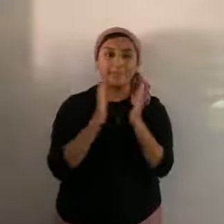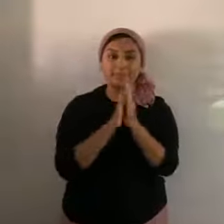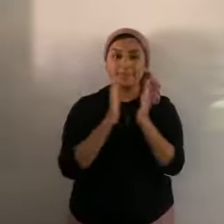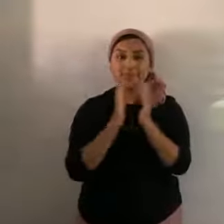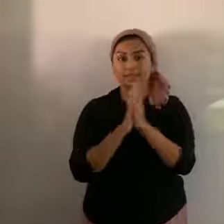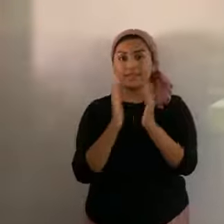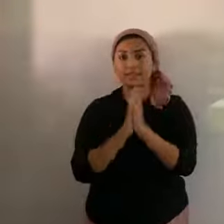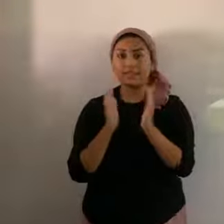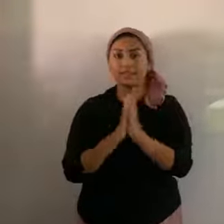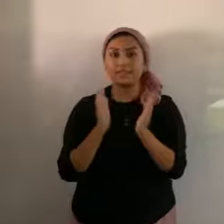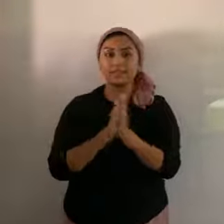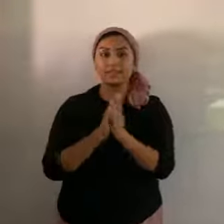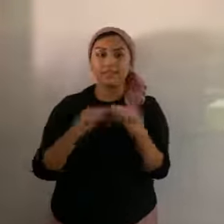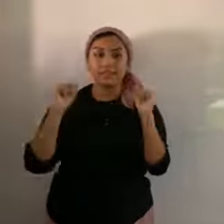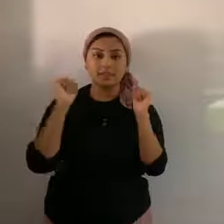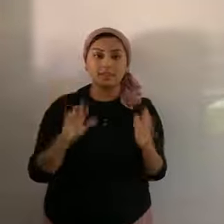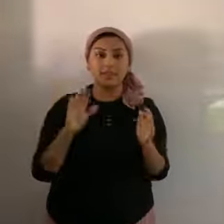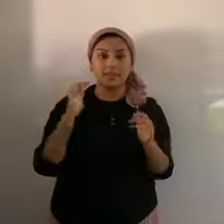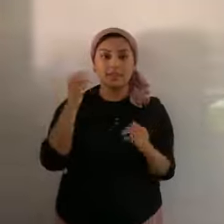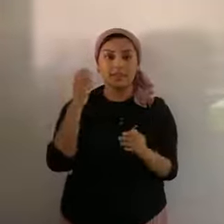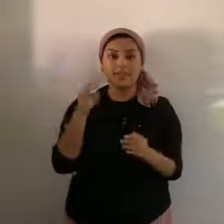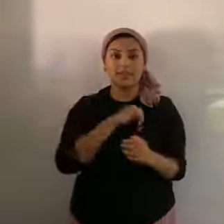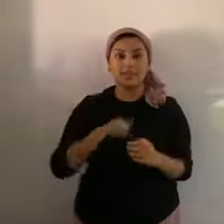Bendito es Yahshua HaMashiach, bendito es Yahshua